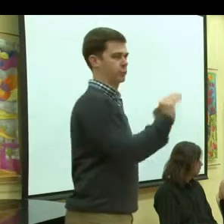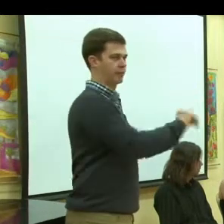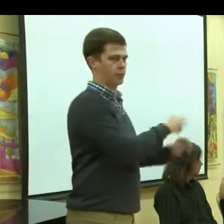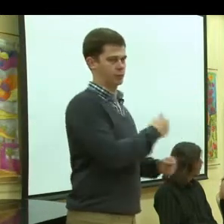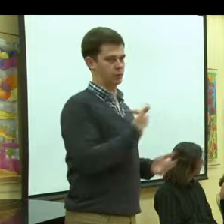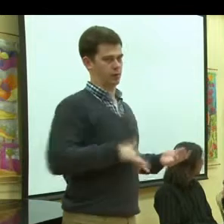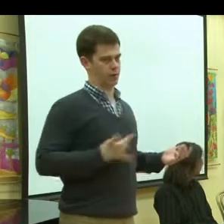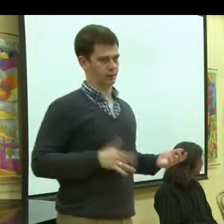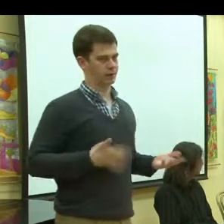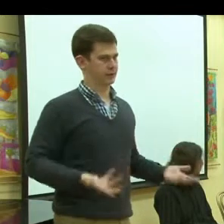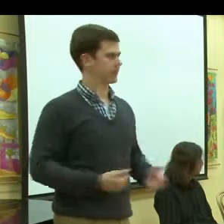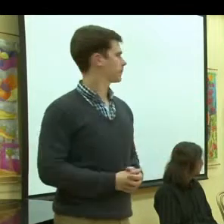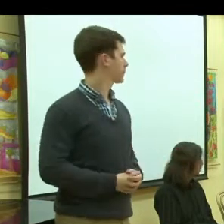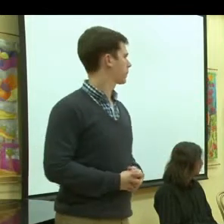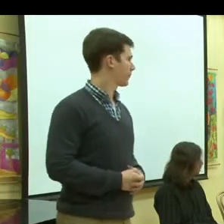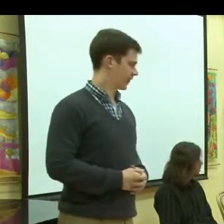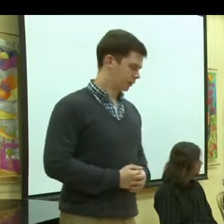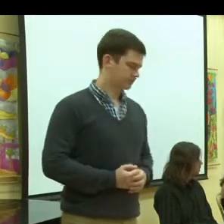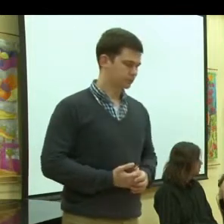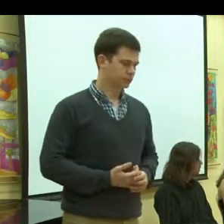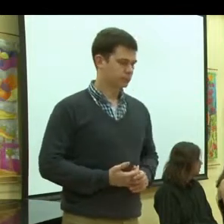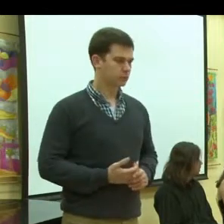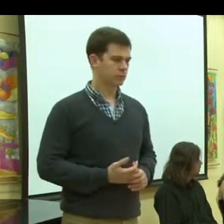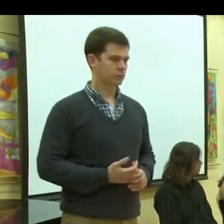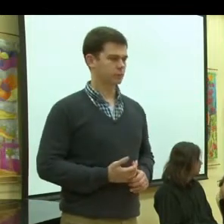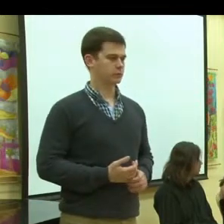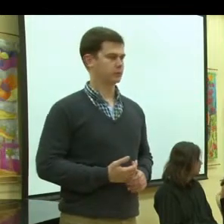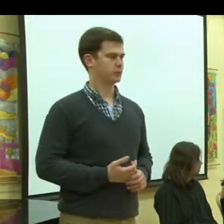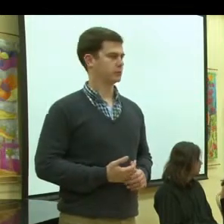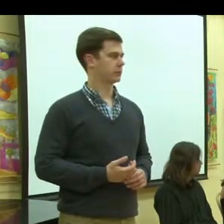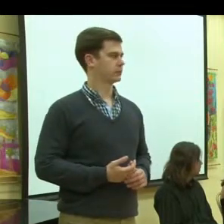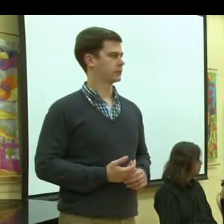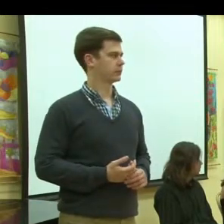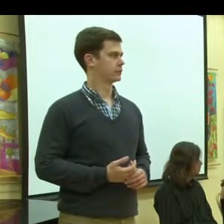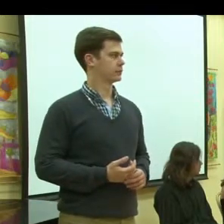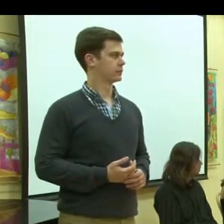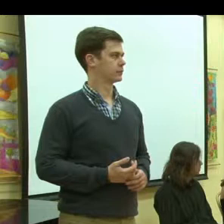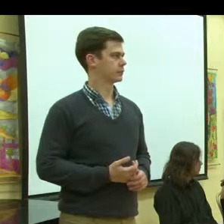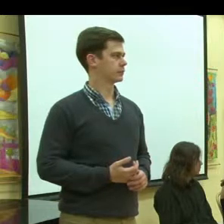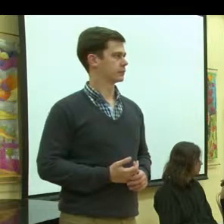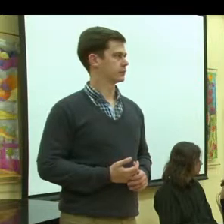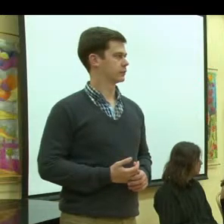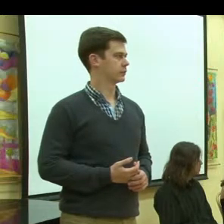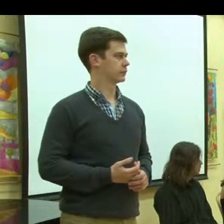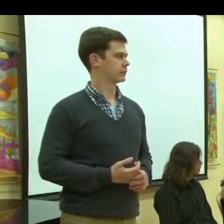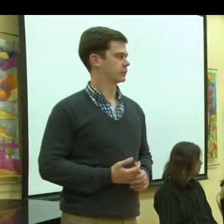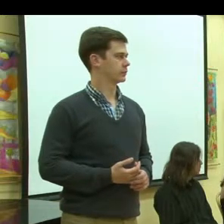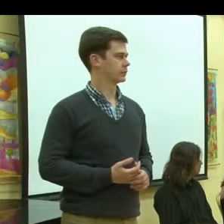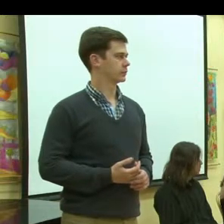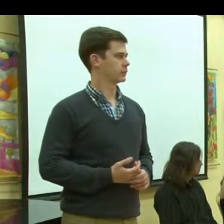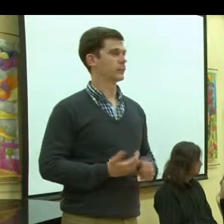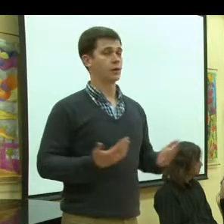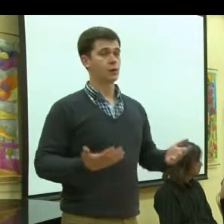do ojczyzny tanga. Por eso tengo, como decía, hay muy poco argentino aquí en Polonia, comparación de los que fueron para